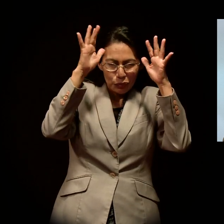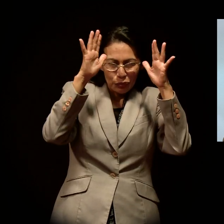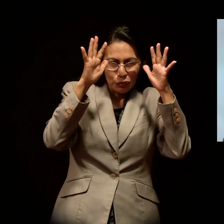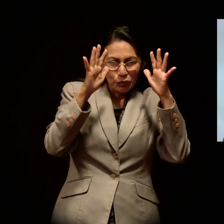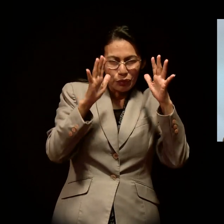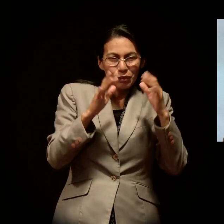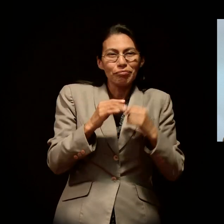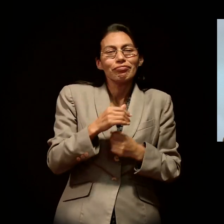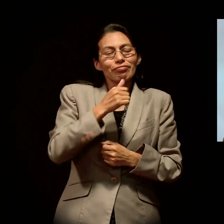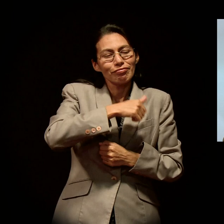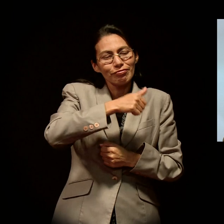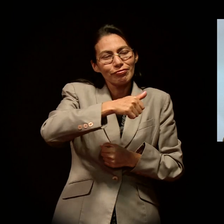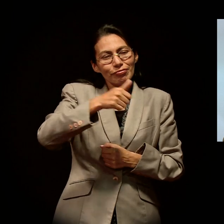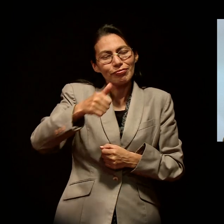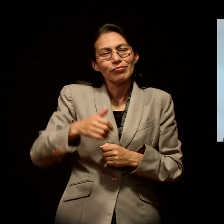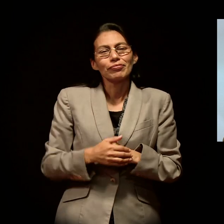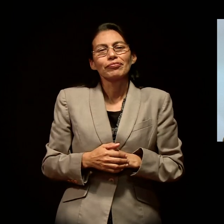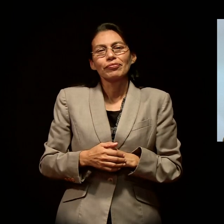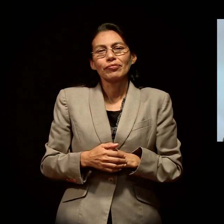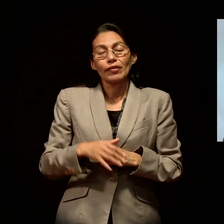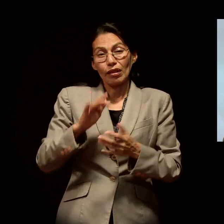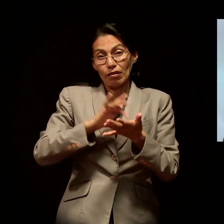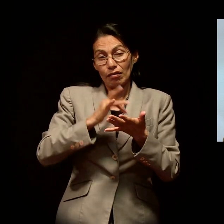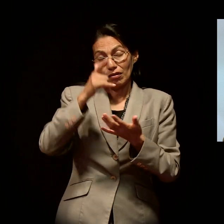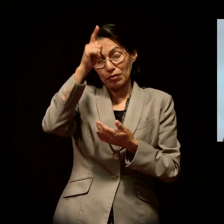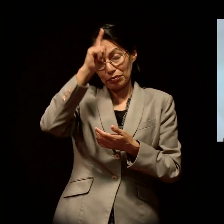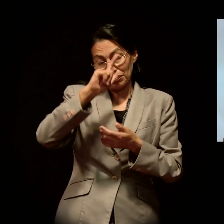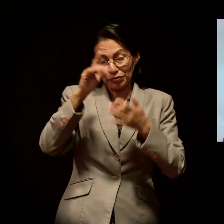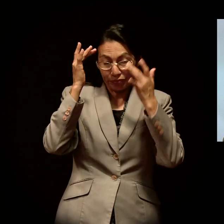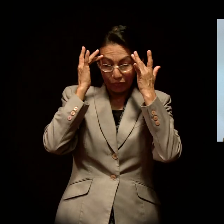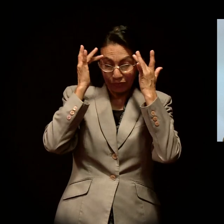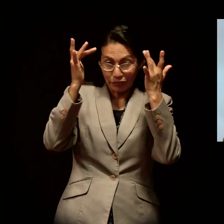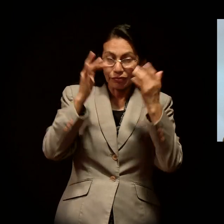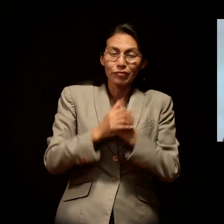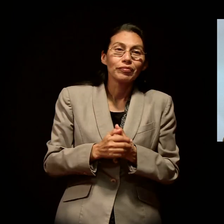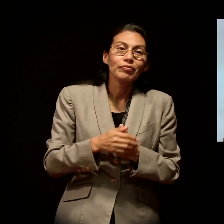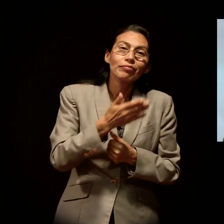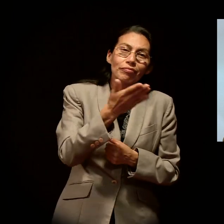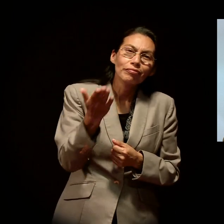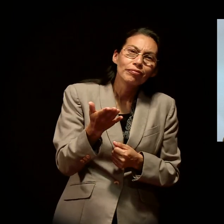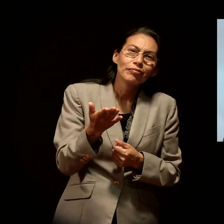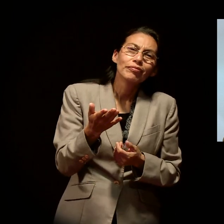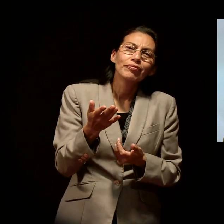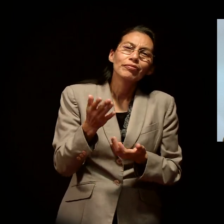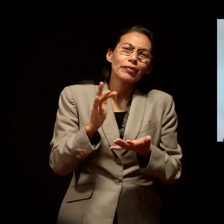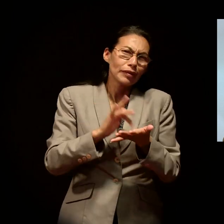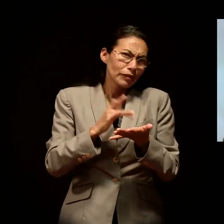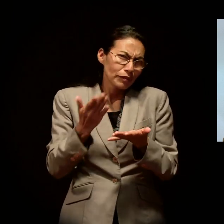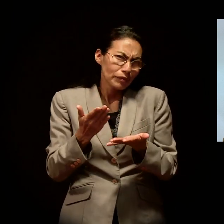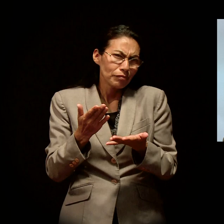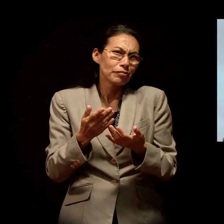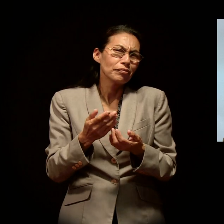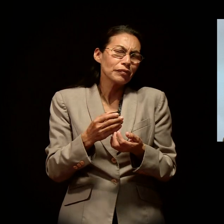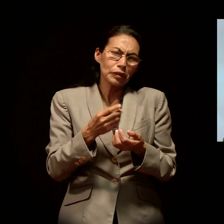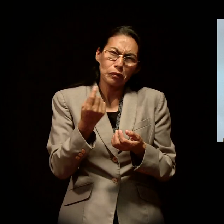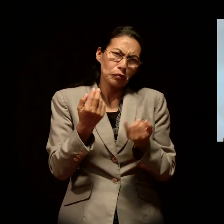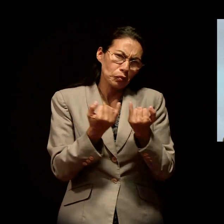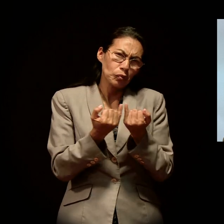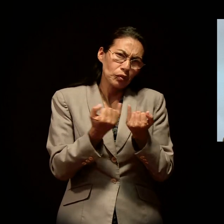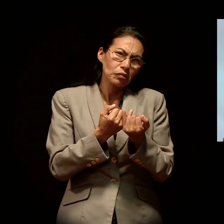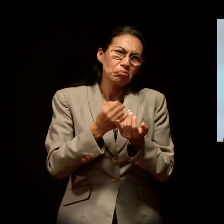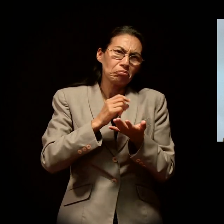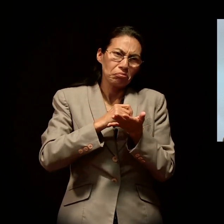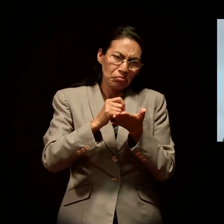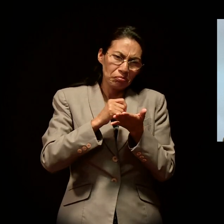de Dios ha sido derramado en nuestros corazones por el espíritu santo Así que te invitamos si tienes algún motivo de